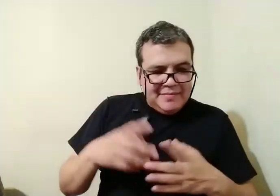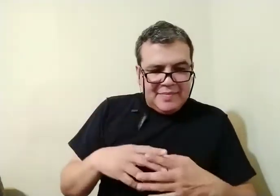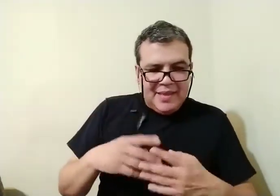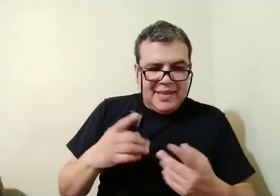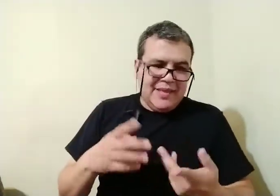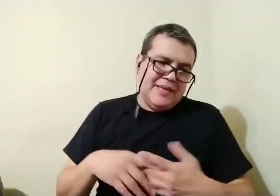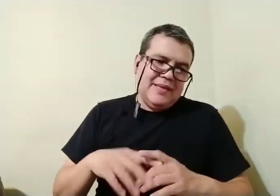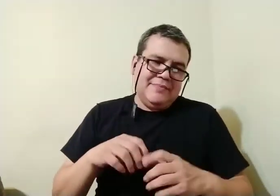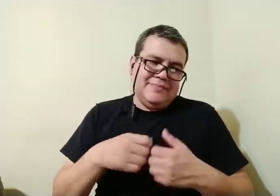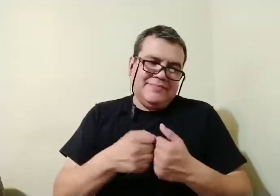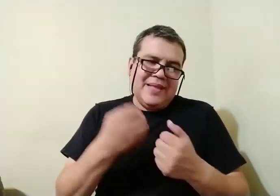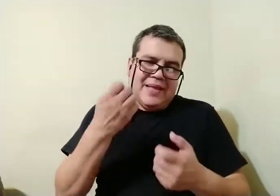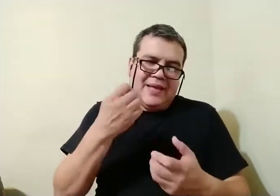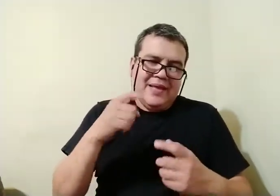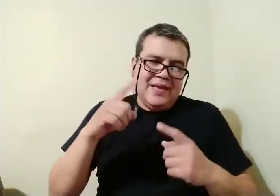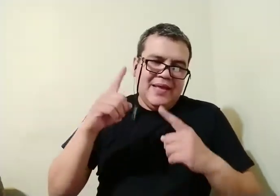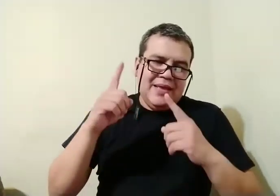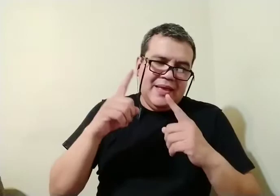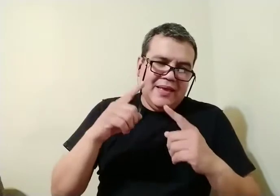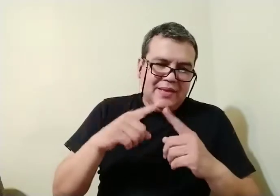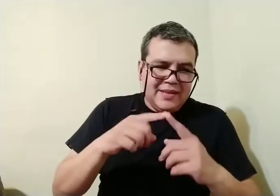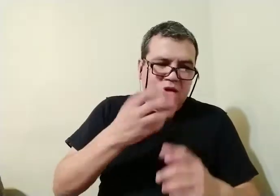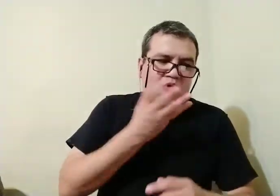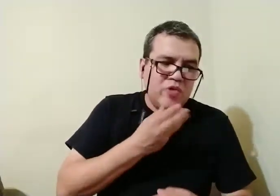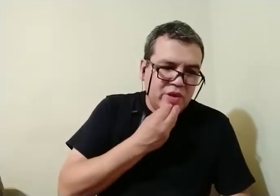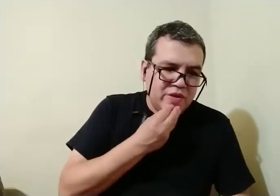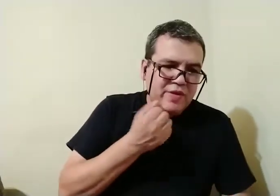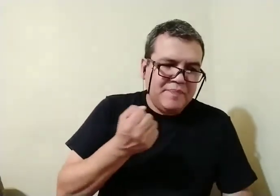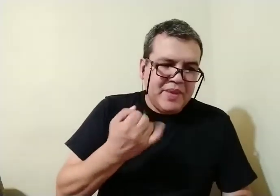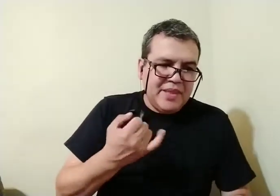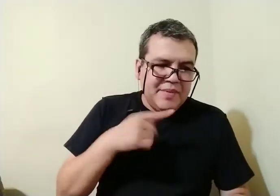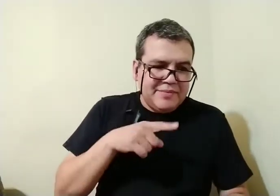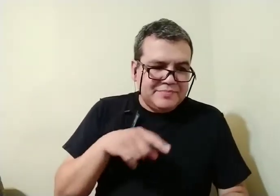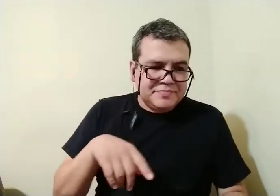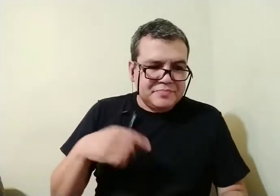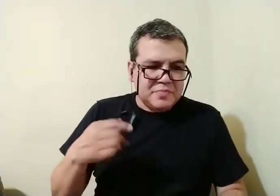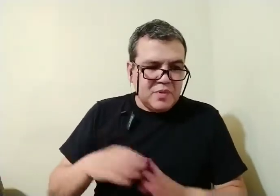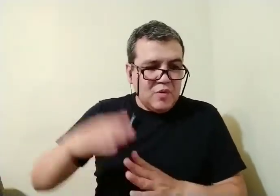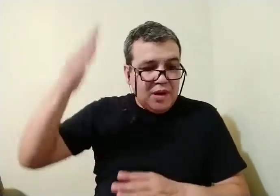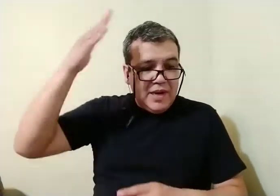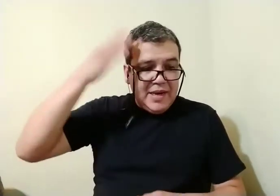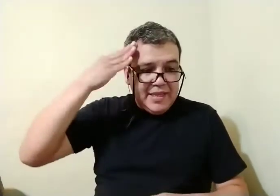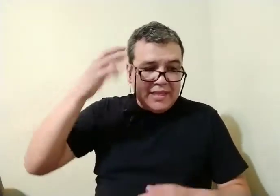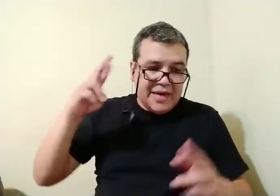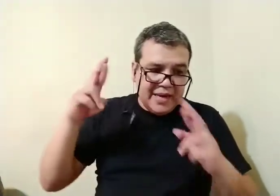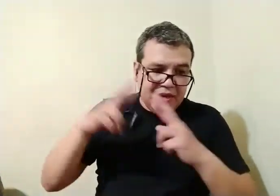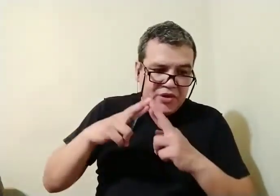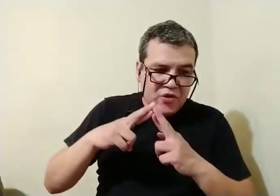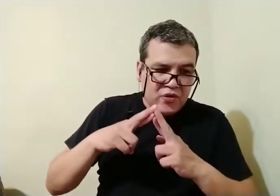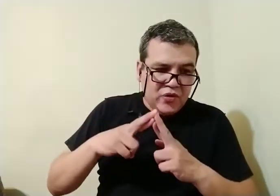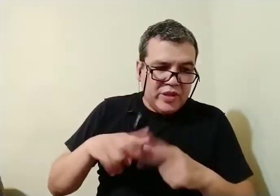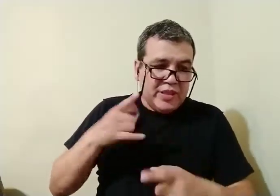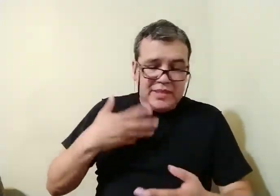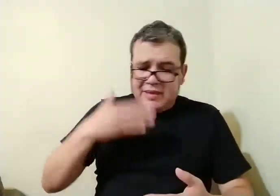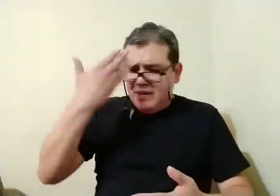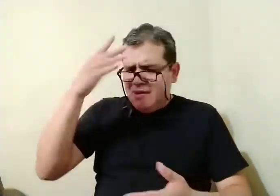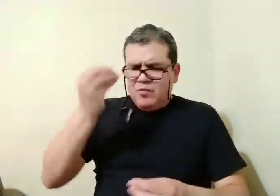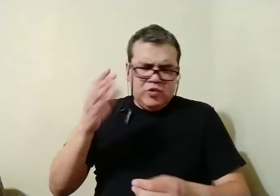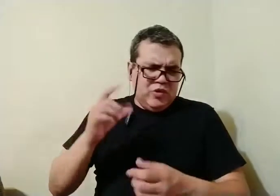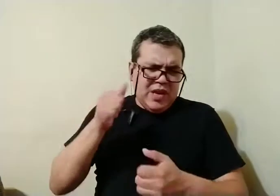palabra con otros, el Espíritu Santo hace cosas notables en la vida de todo tipo